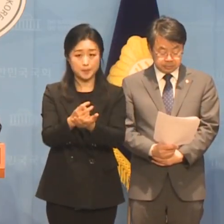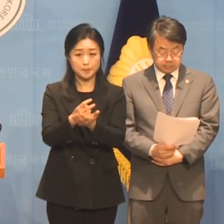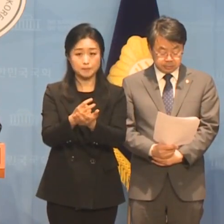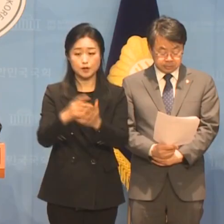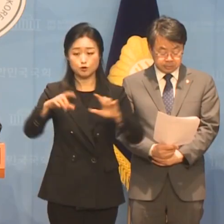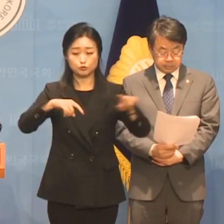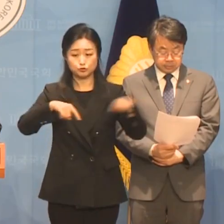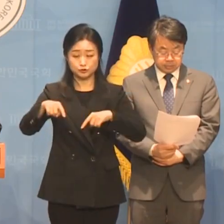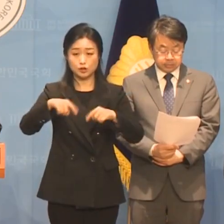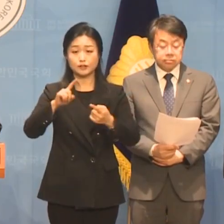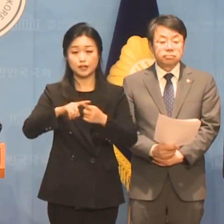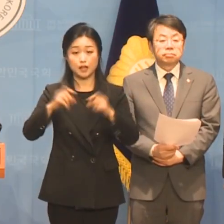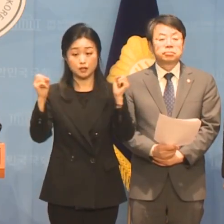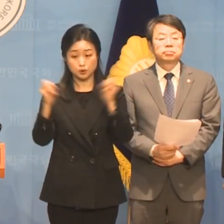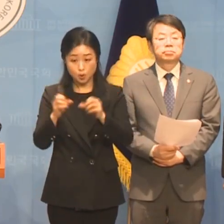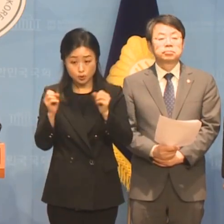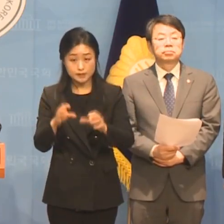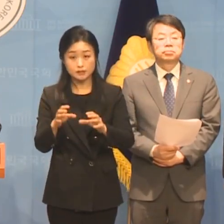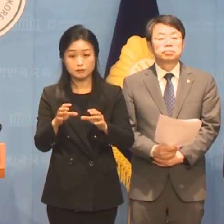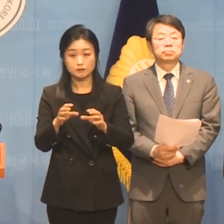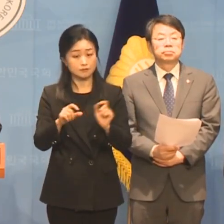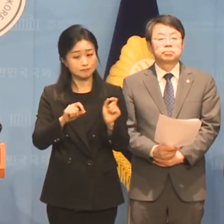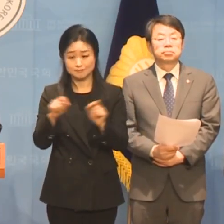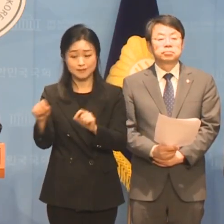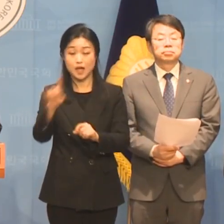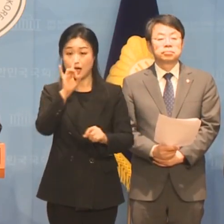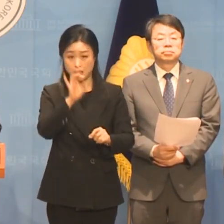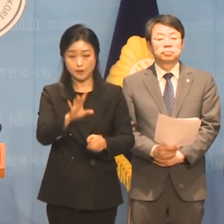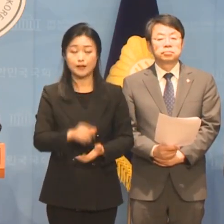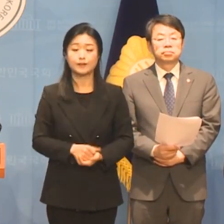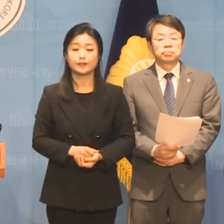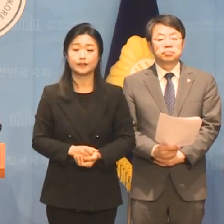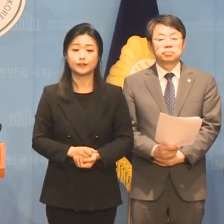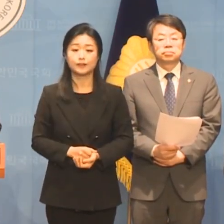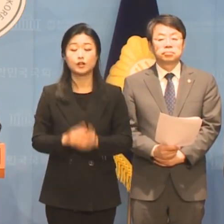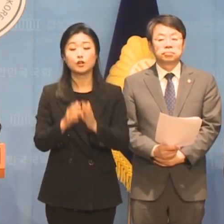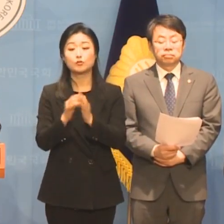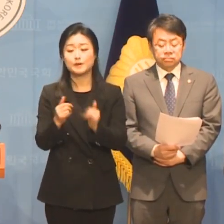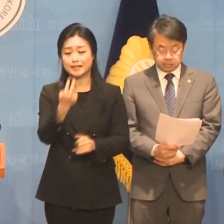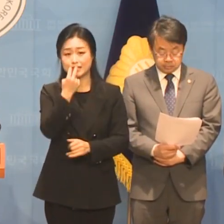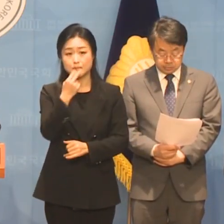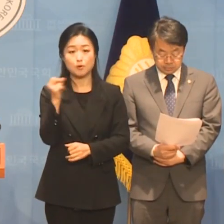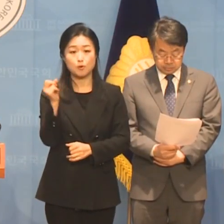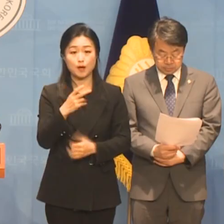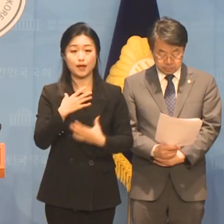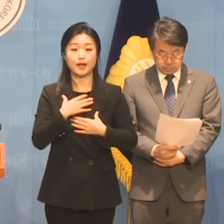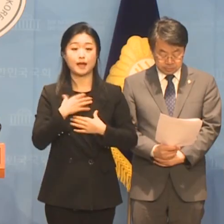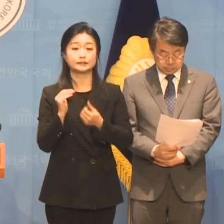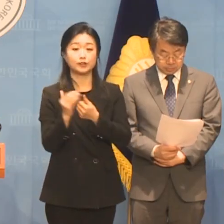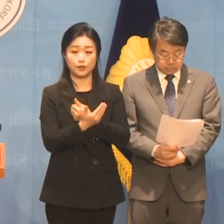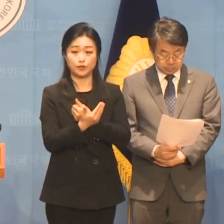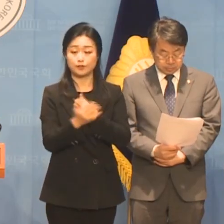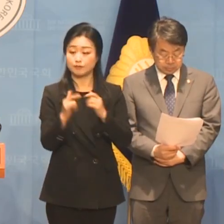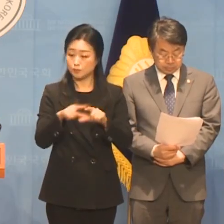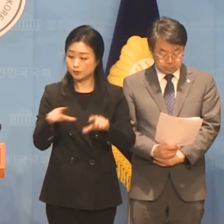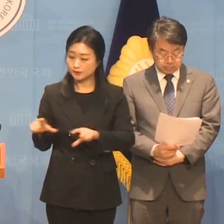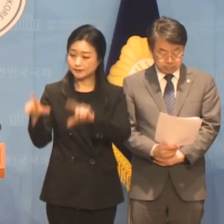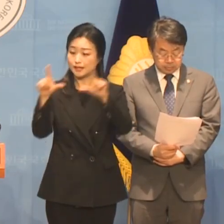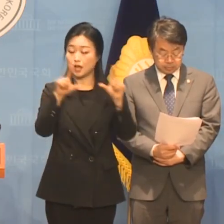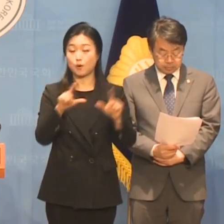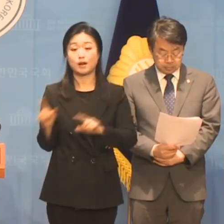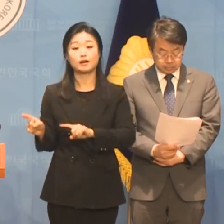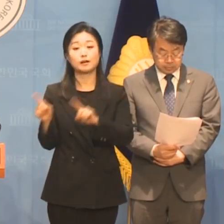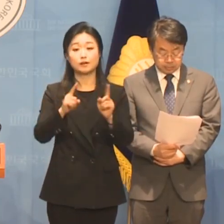국정 현안 논의는 더 이상 지연될 수 없습니다. 국민의 생명과 안전 그리고 일상의 회복을 위한